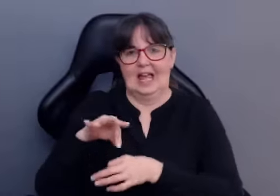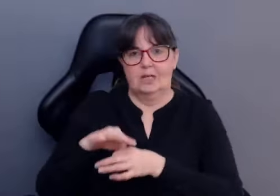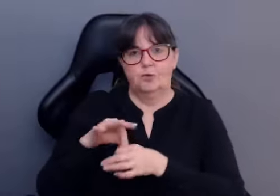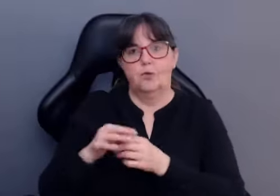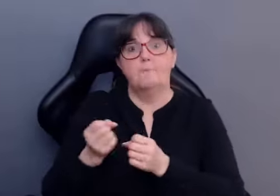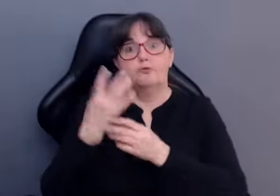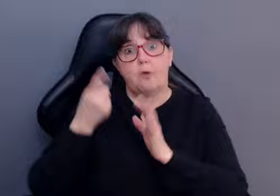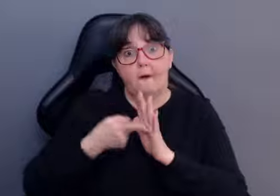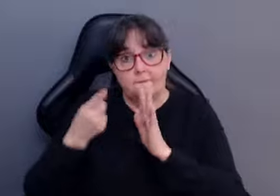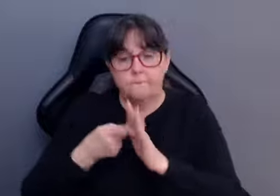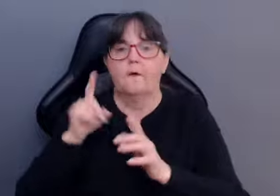reprises.